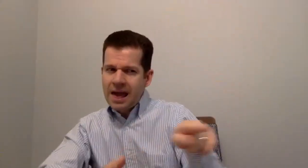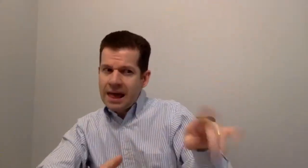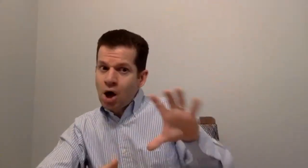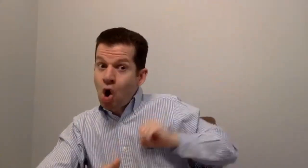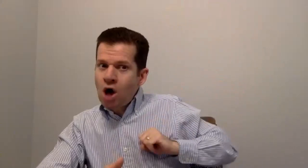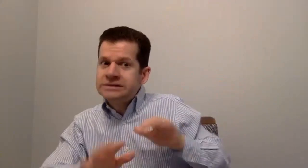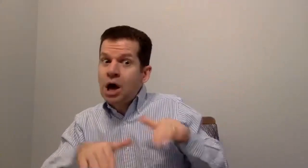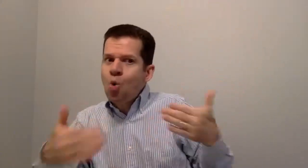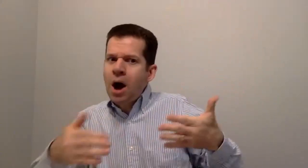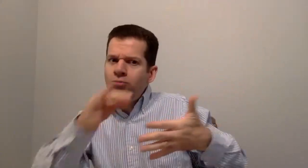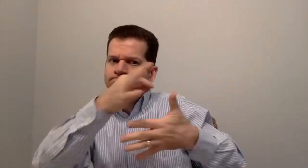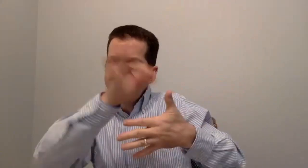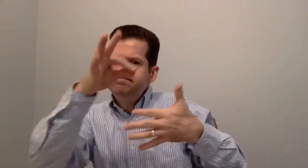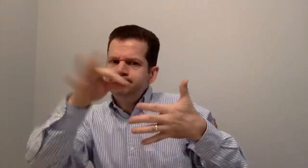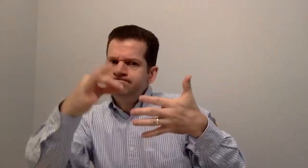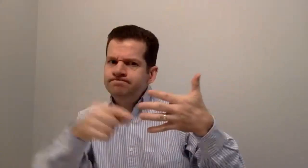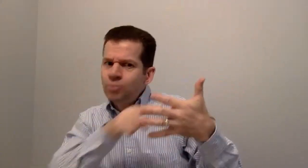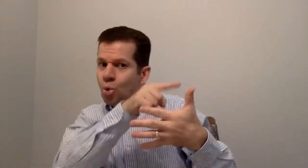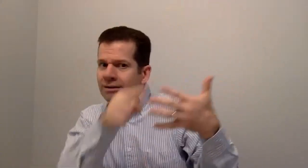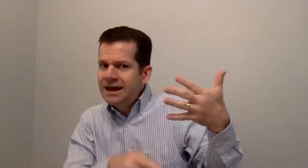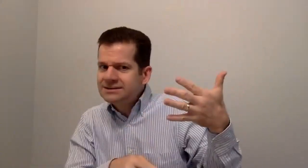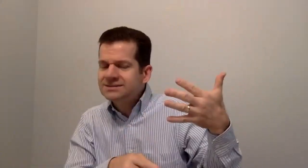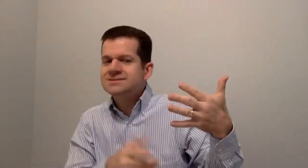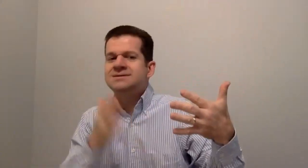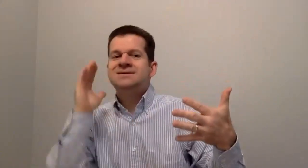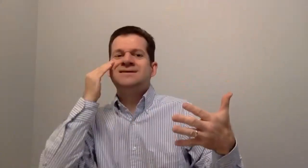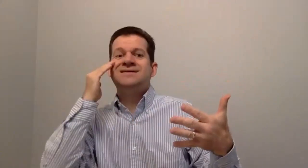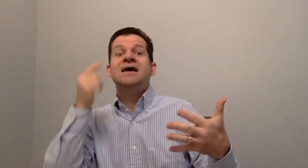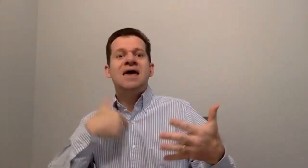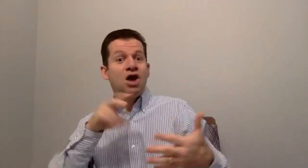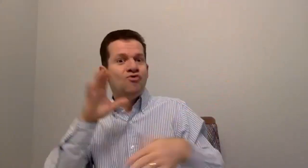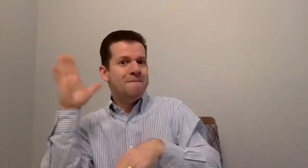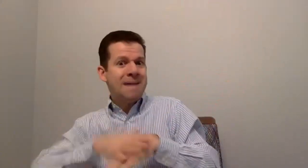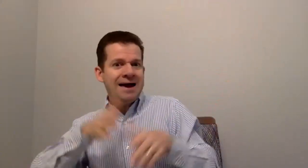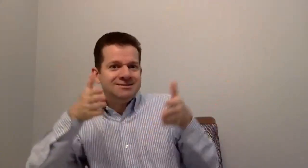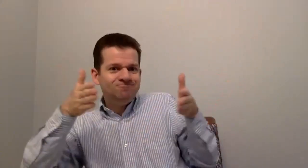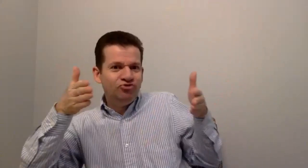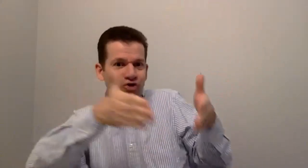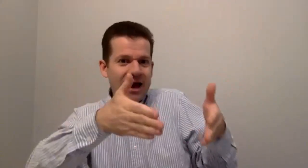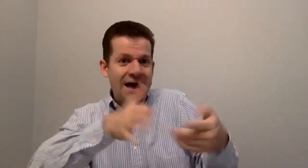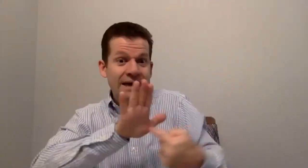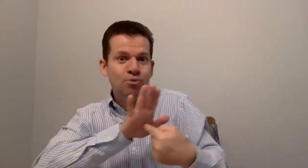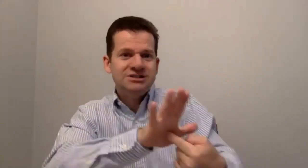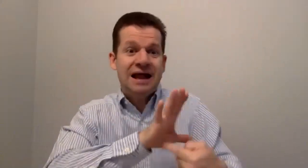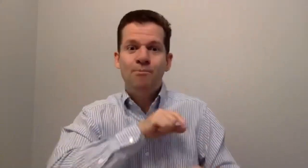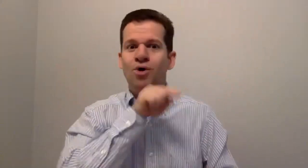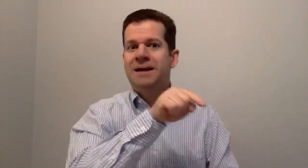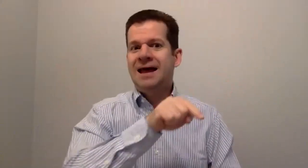Ela gosta, qual? Qual dessas? Ah, eu vou mais focar e mostrar amor para ela,